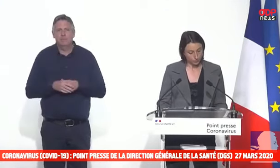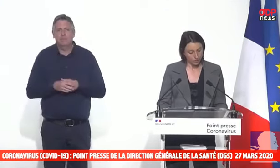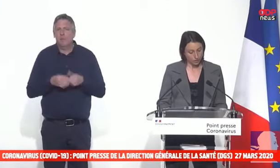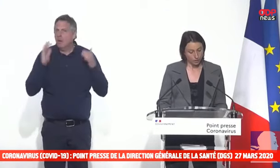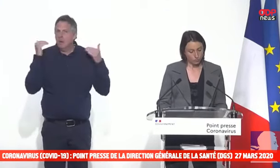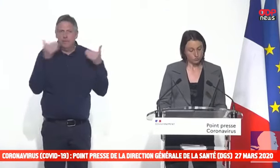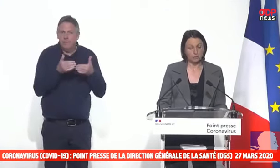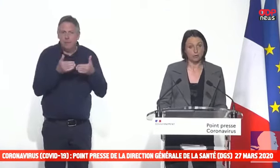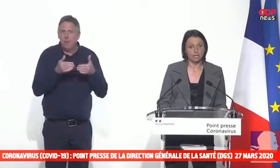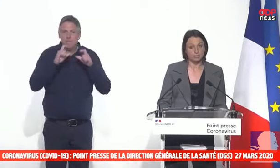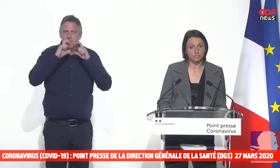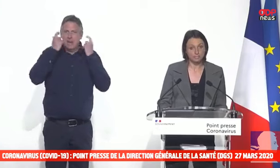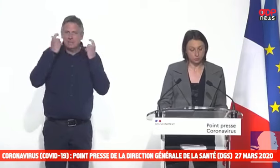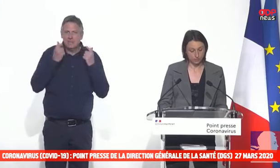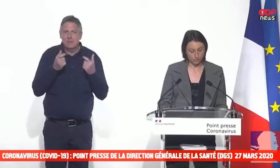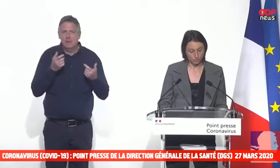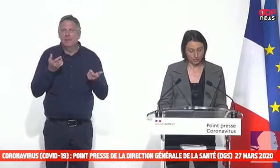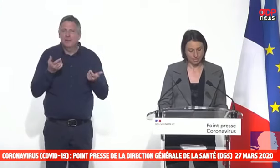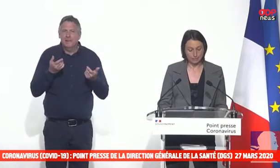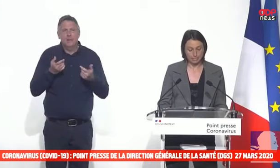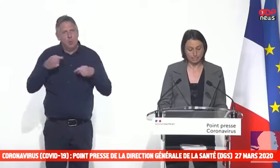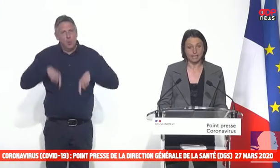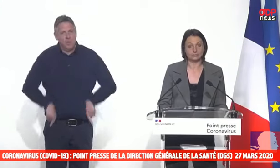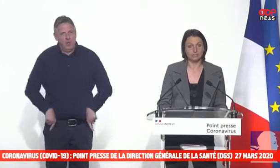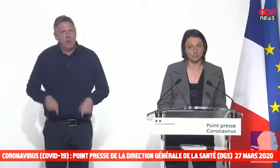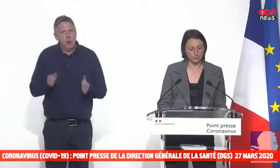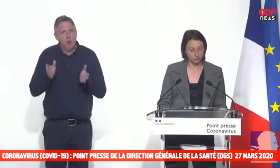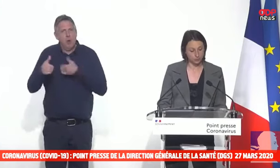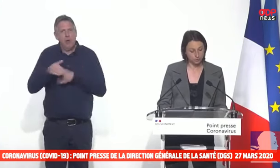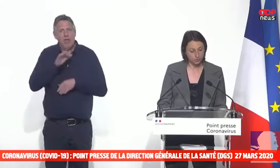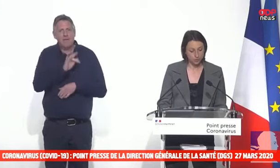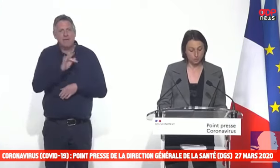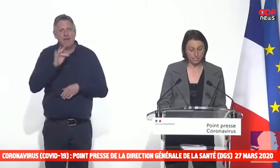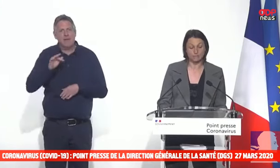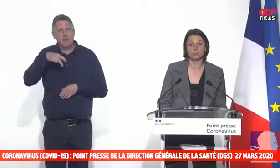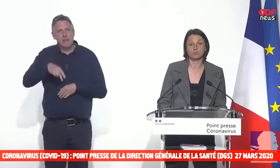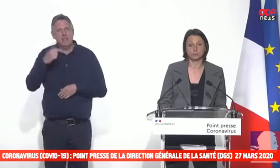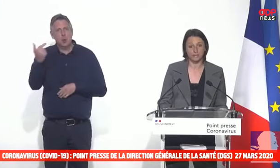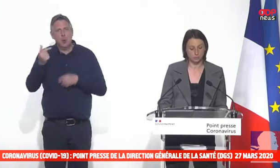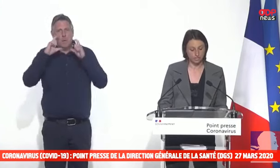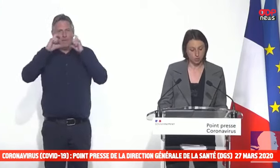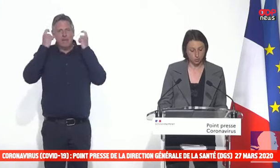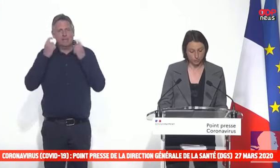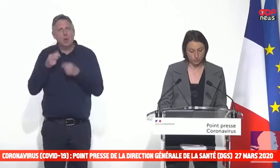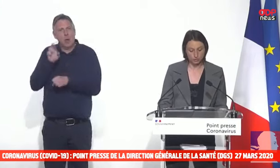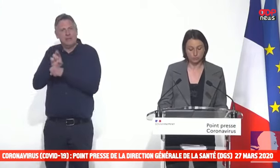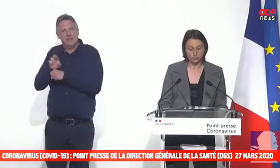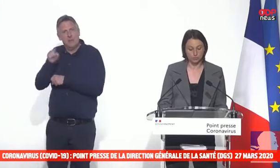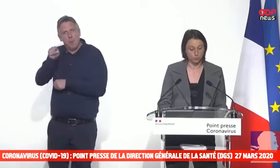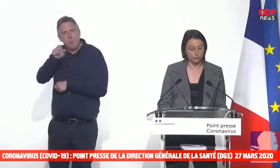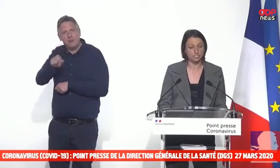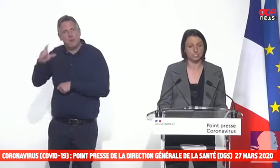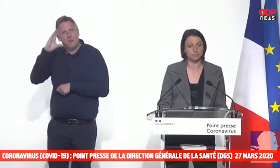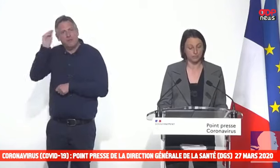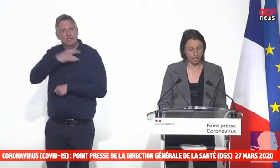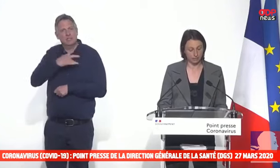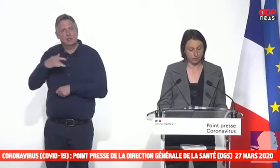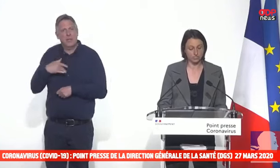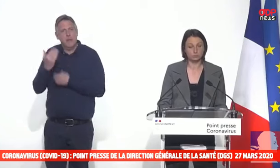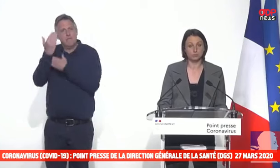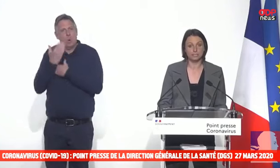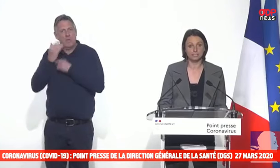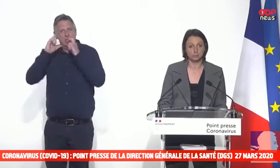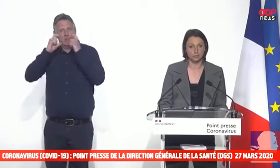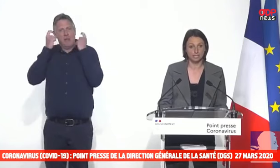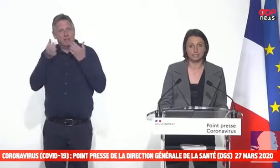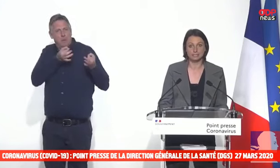attentions. Conformément à la doctrine gouvernementale, les masques FFP2 sont réservés pour les personnels soignants qui doivent se protéger avec ce